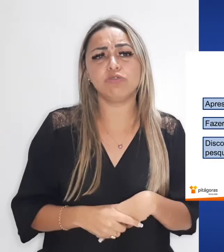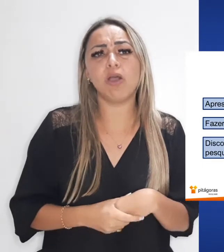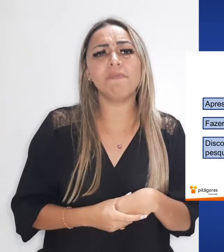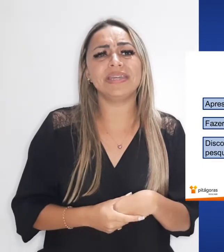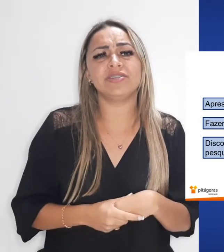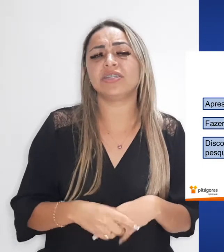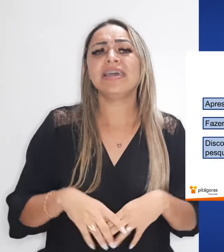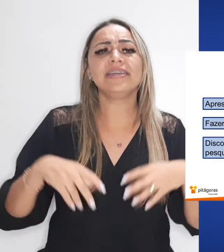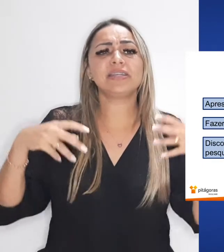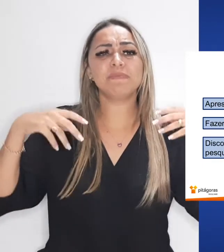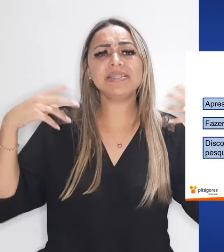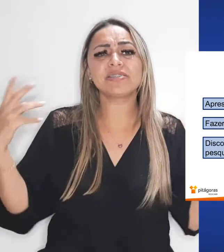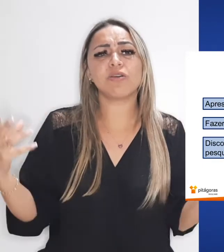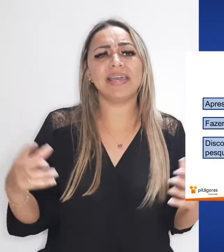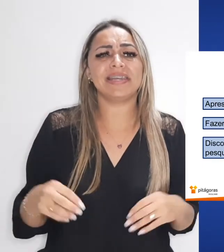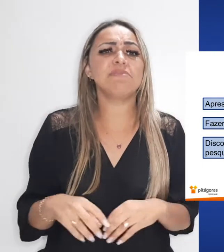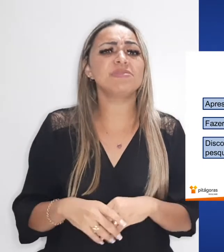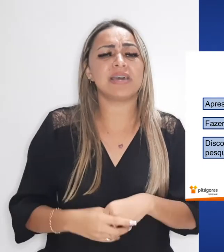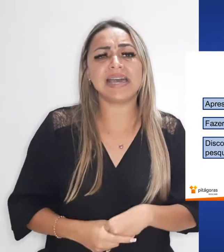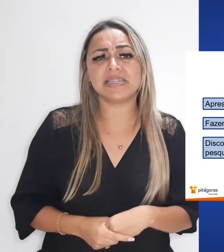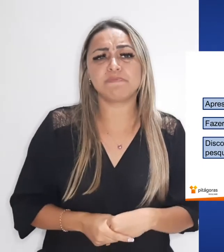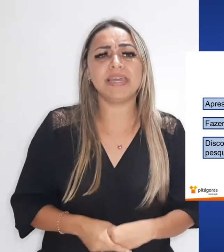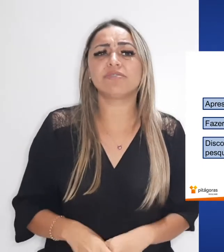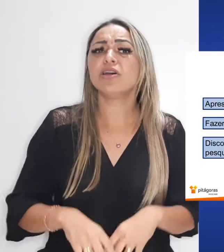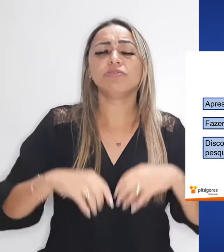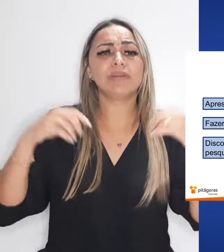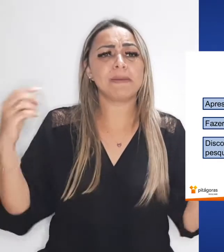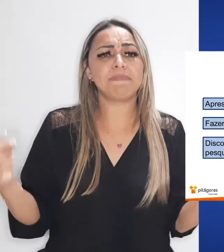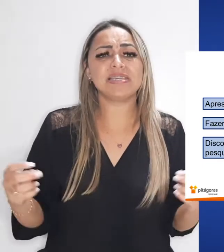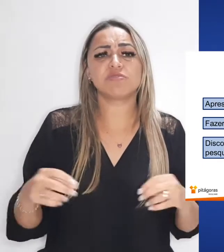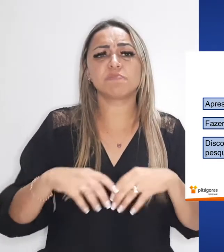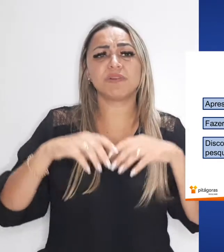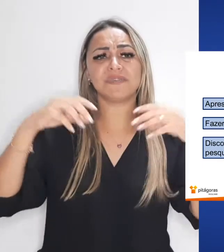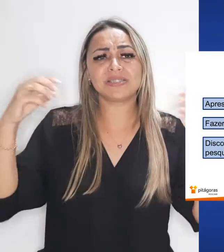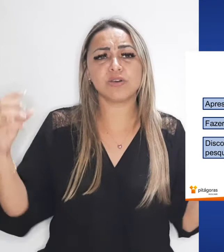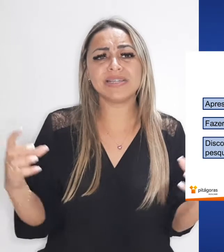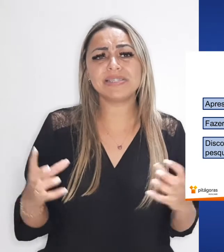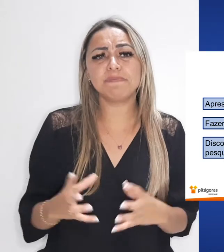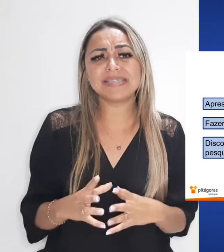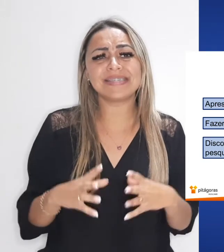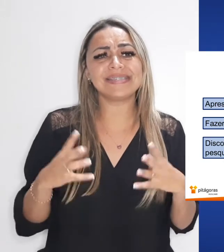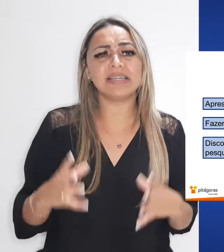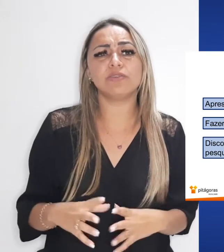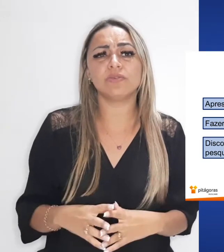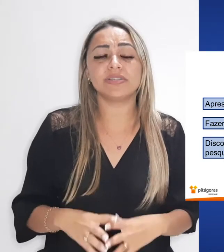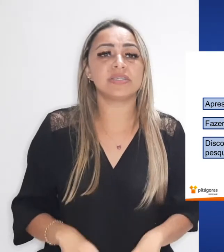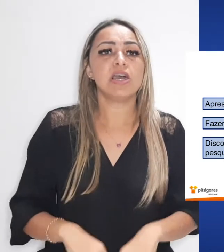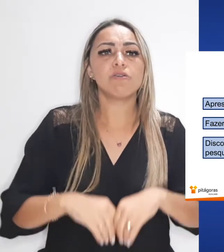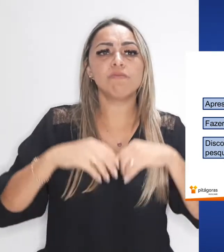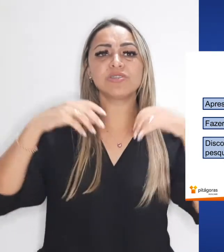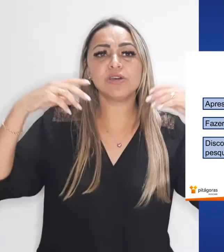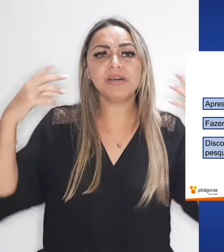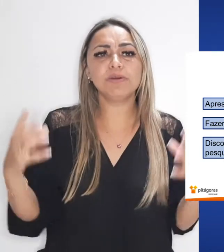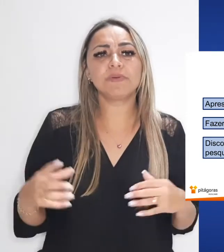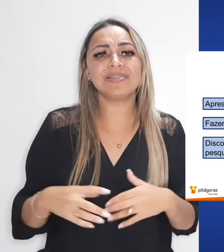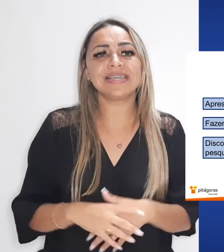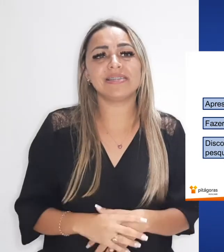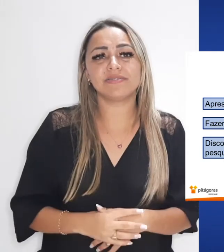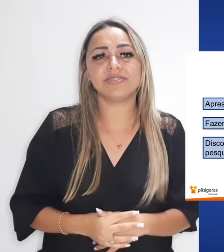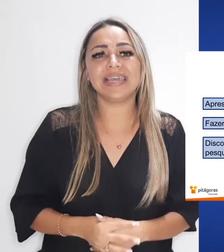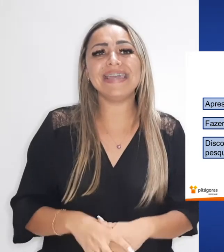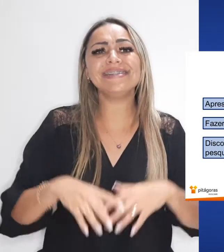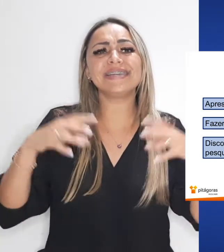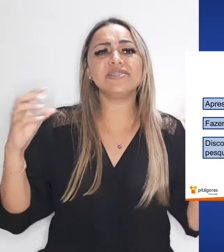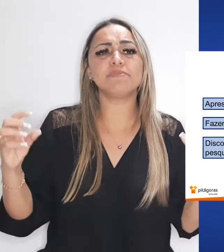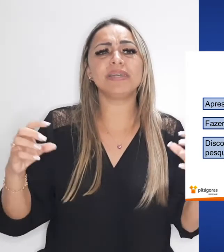vivemos atualmente, e também discorreremos a respeito do que pensam os professores e pesquisadores, como suma do